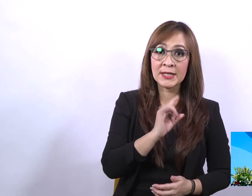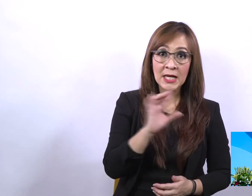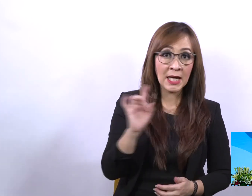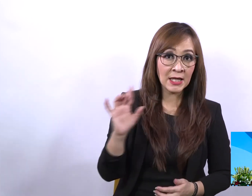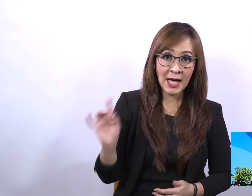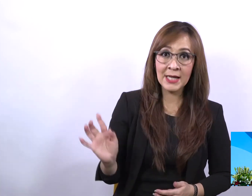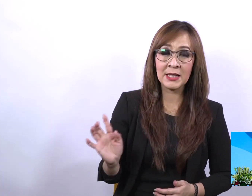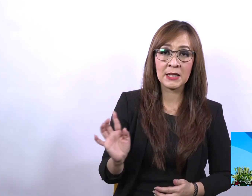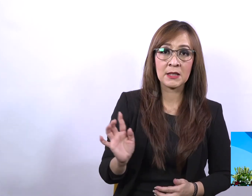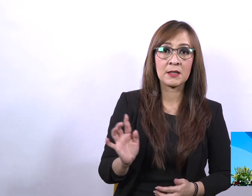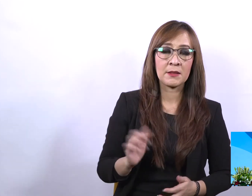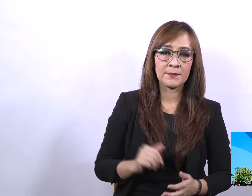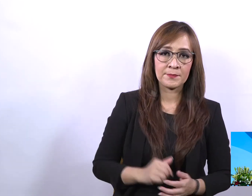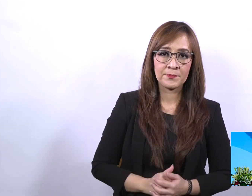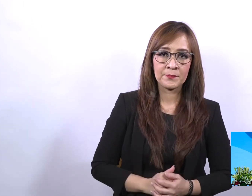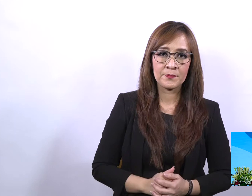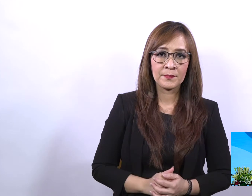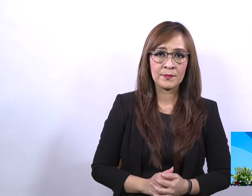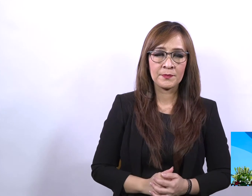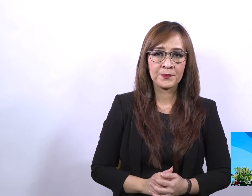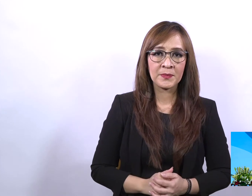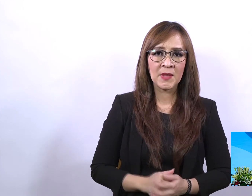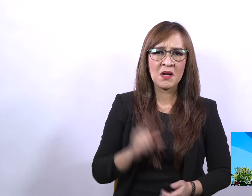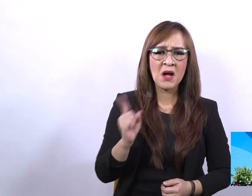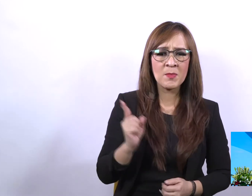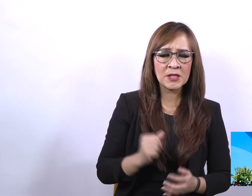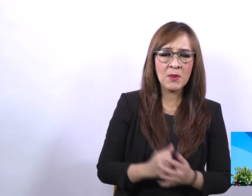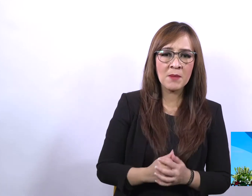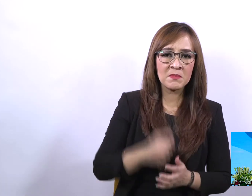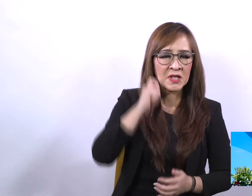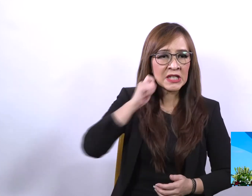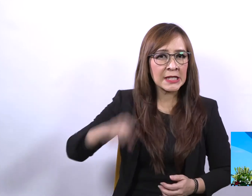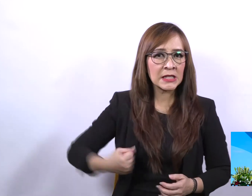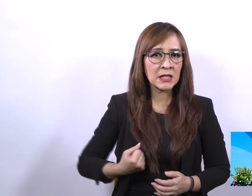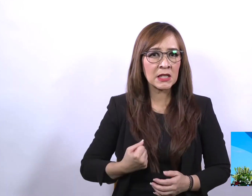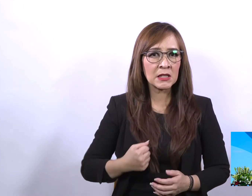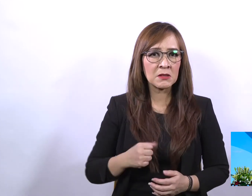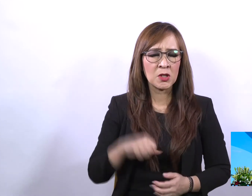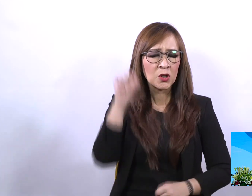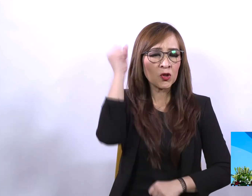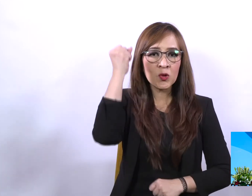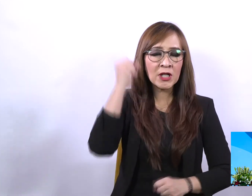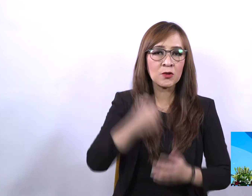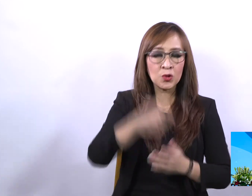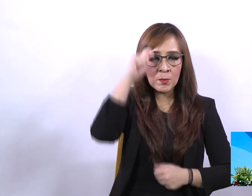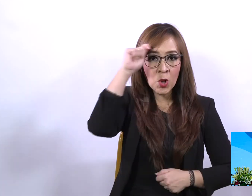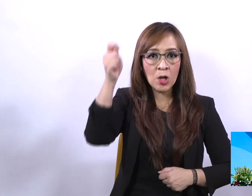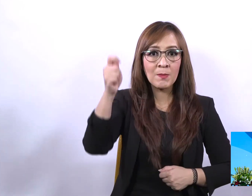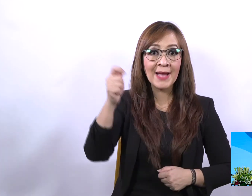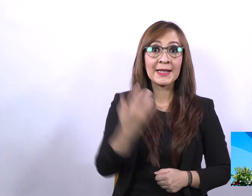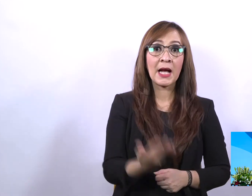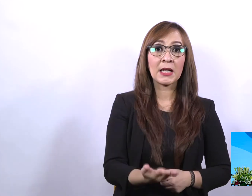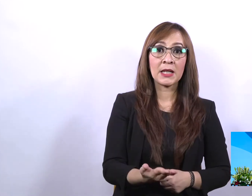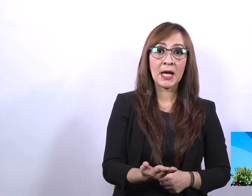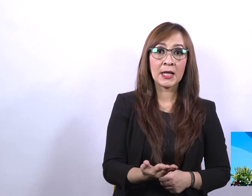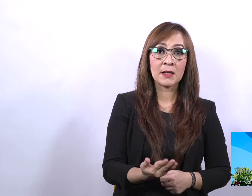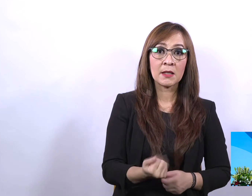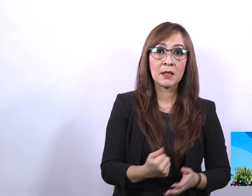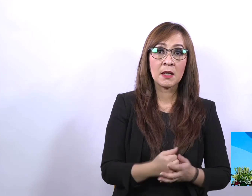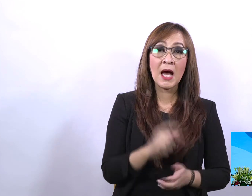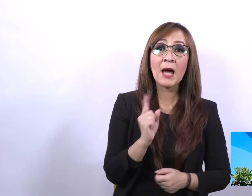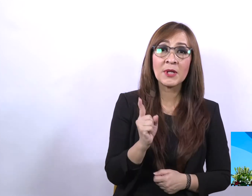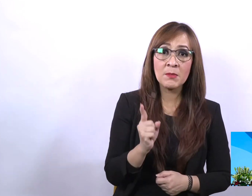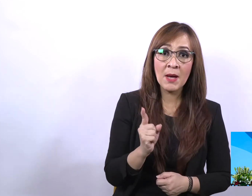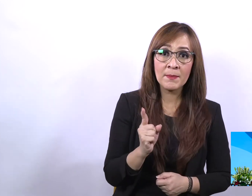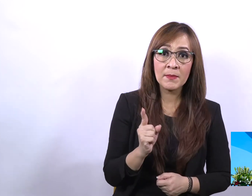bingung kenapa rumah tangga sudah tertekan Kenapa rumah tangga sudah bermasalah Kenapa istri sudah tidak bisa menghargai saudara ya Kenapa karena kita tidak mempersiapkan tidak